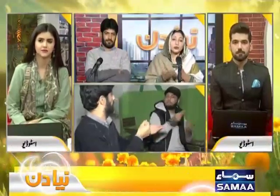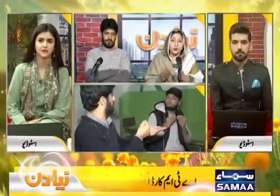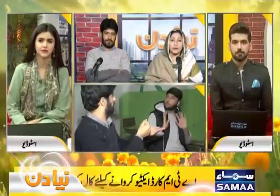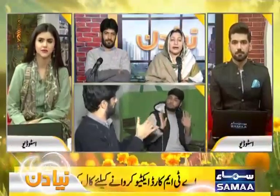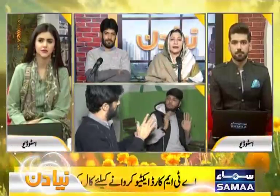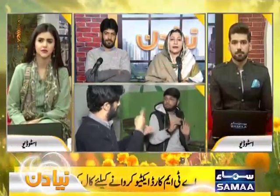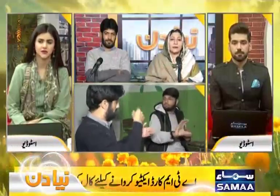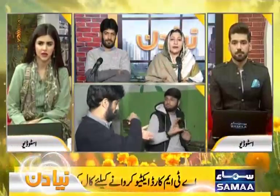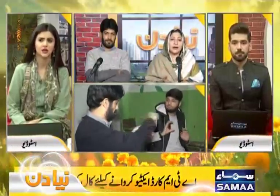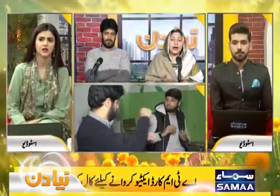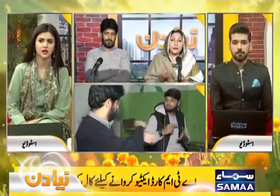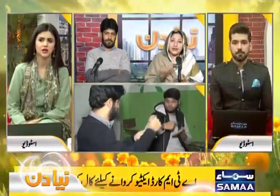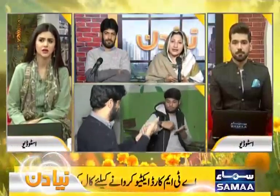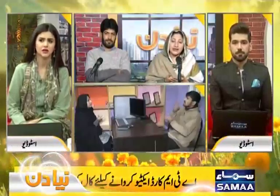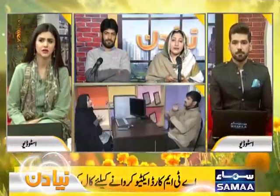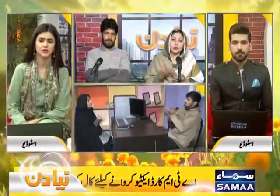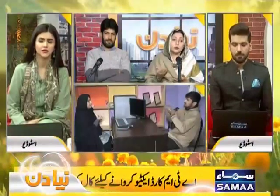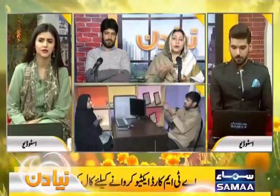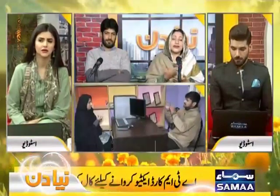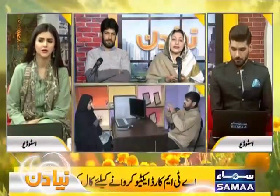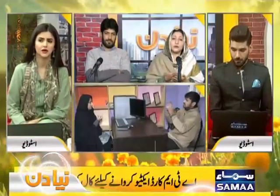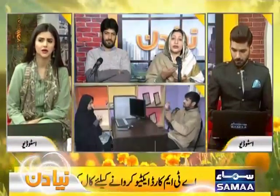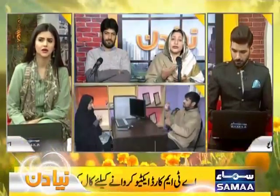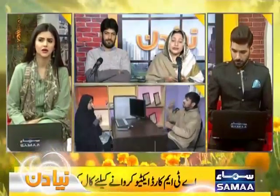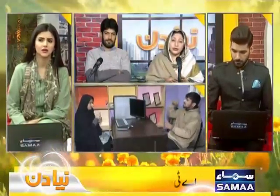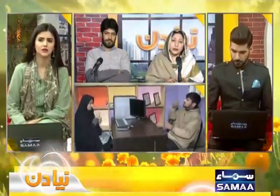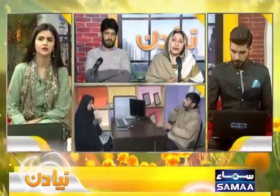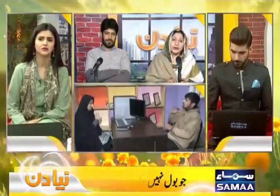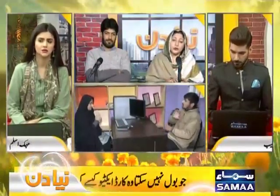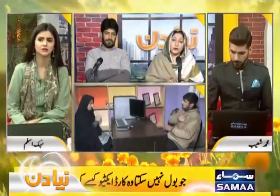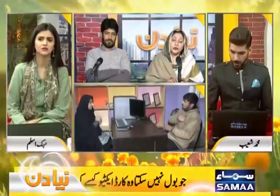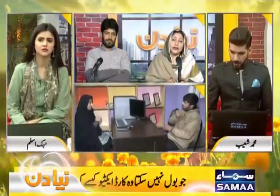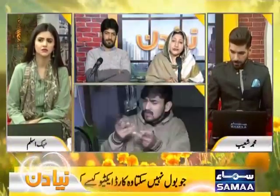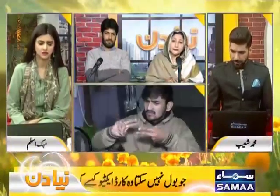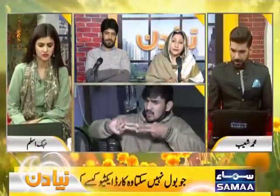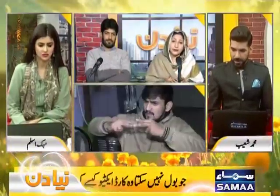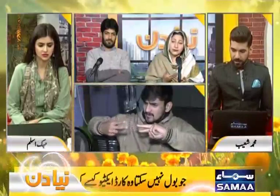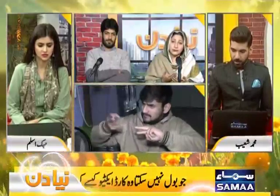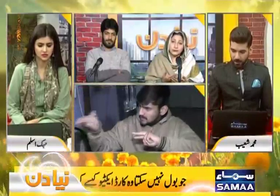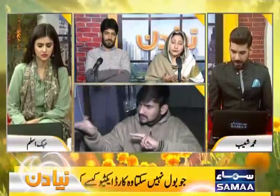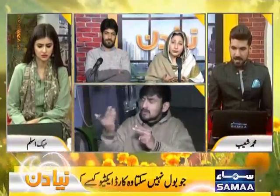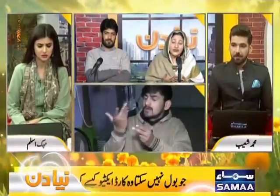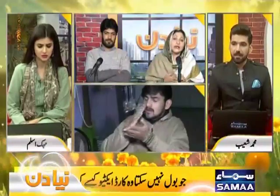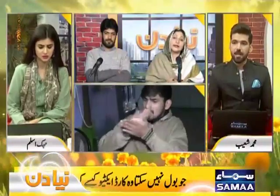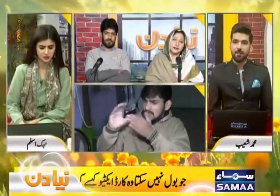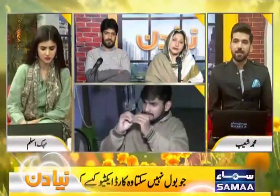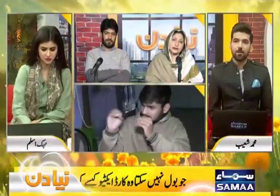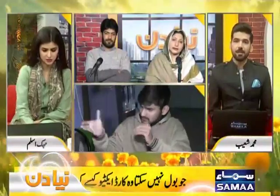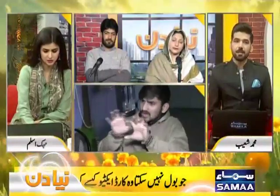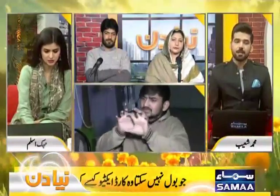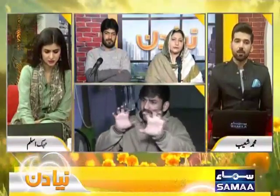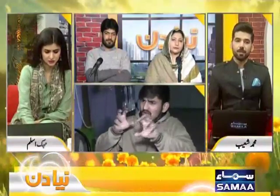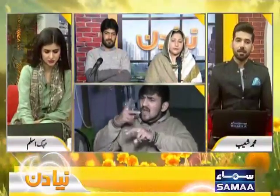सिस्टम है उसको अप्लाई करें. यहाँ पर आप ये देखें कि उन लोगों को कैसे, हम उनकी नीड्स के अकॉर्डिंग हम उन लोगों को कैसे. फरा, कैन यू कोट एन एग्जांपल? क्योंकि